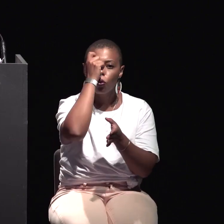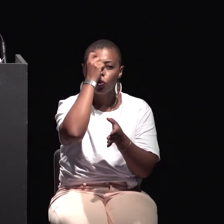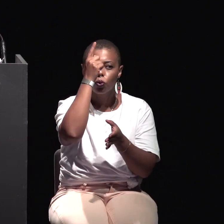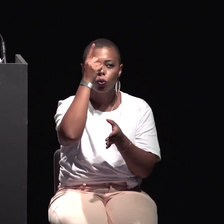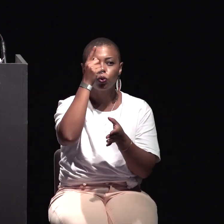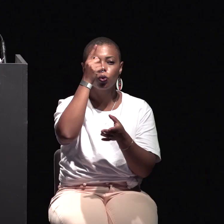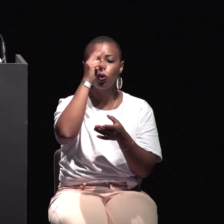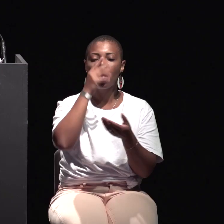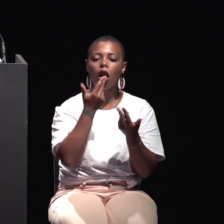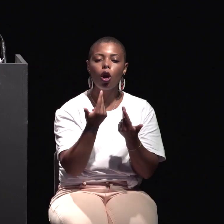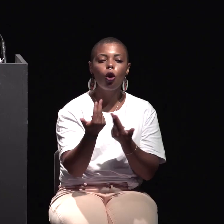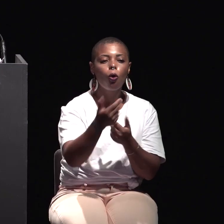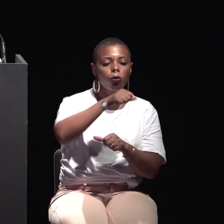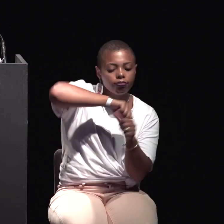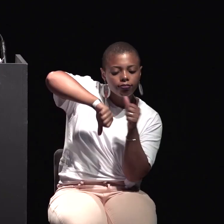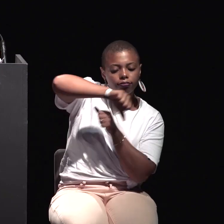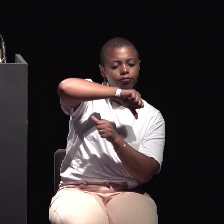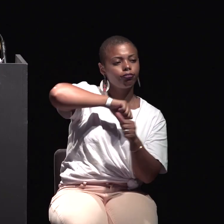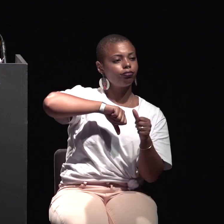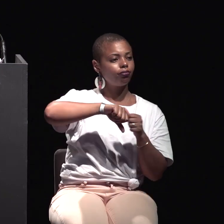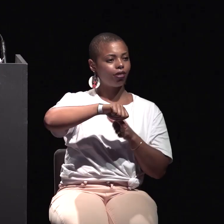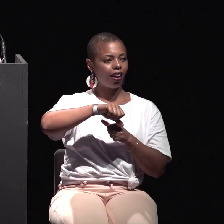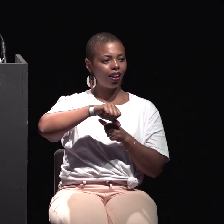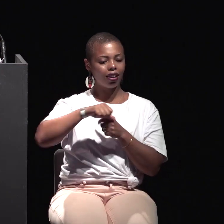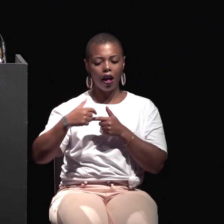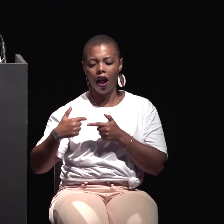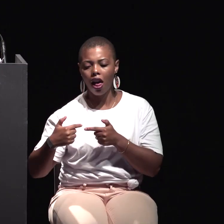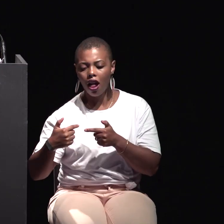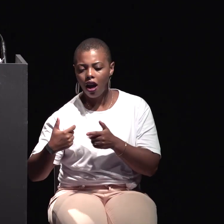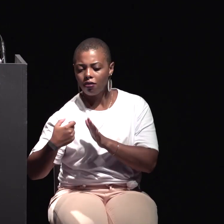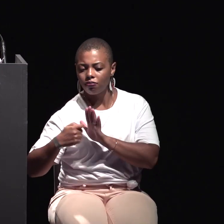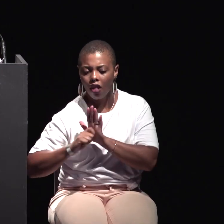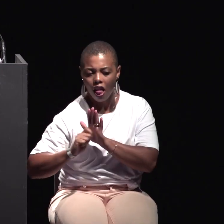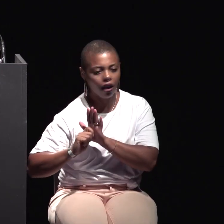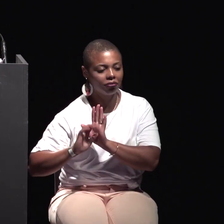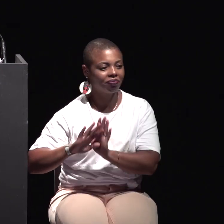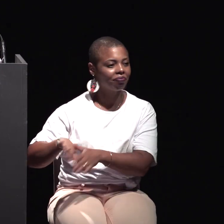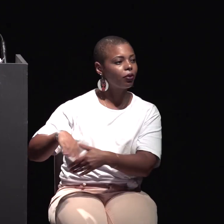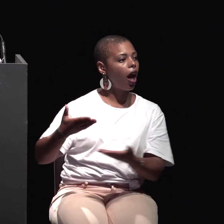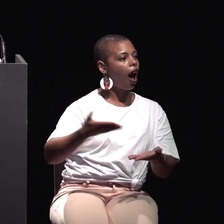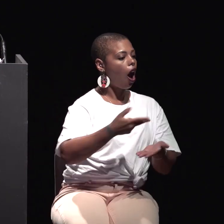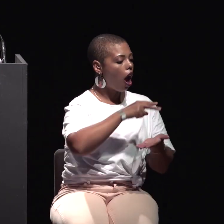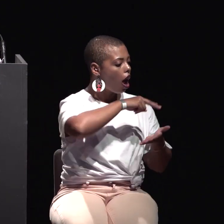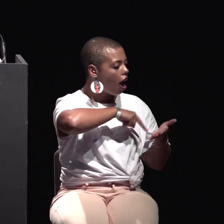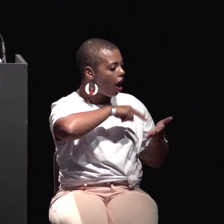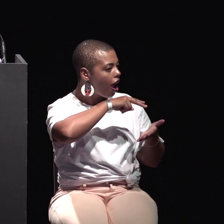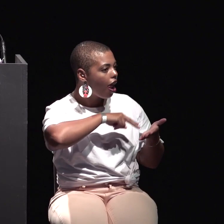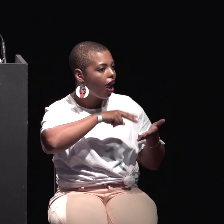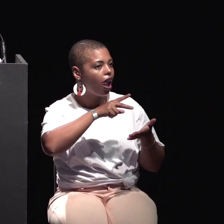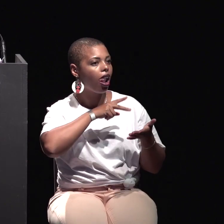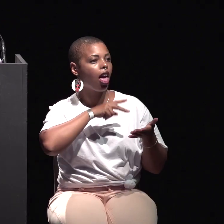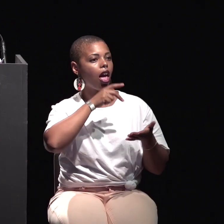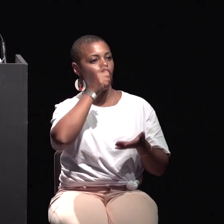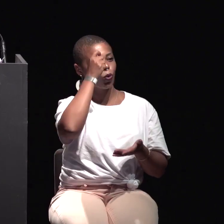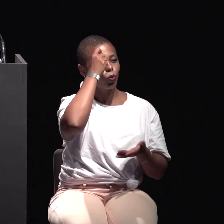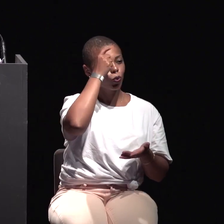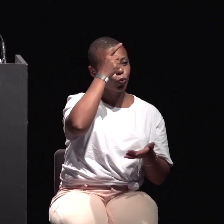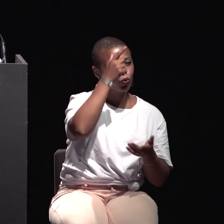um vasto acervo de livros para as pessoas de diferentes idades.